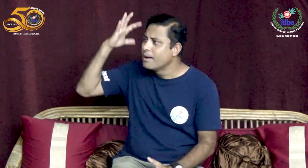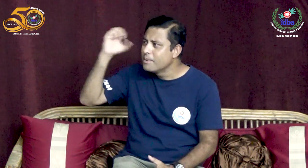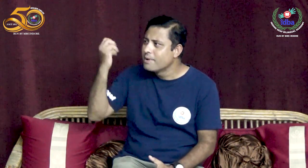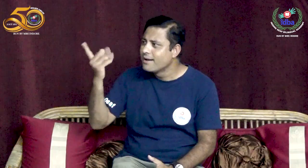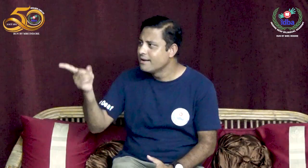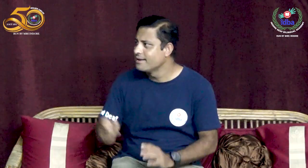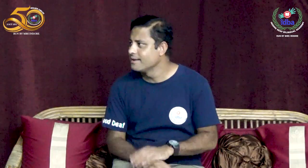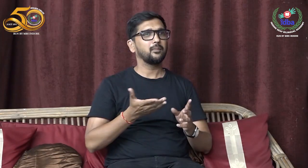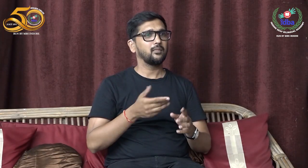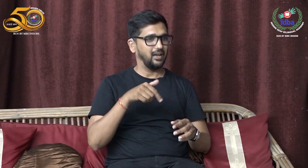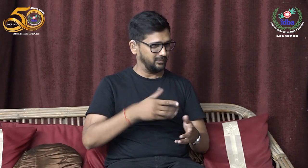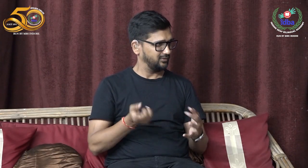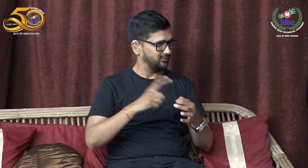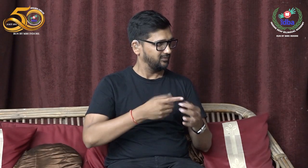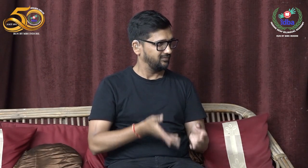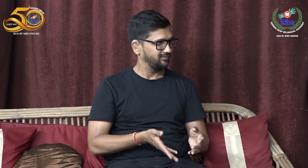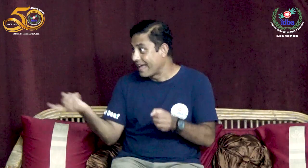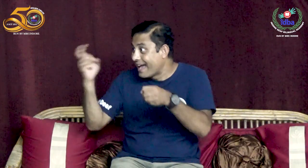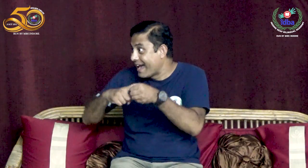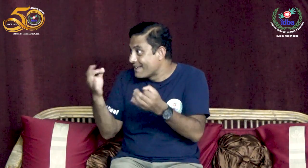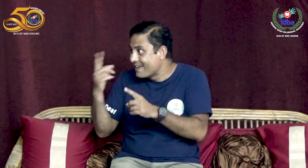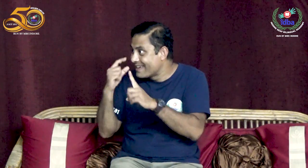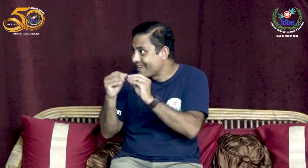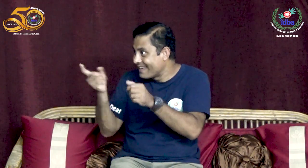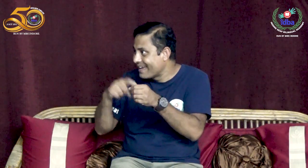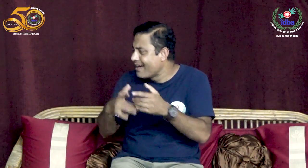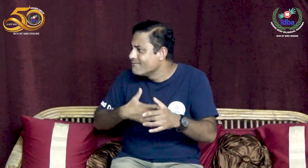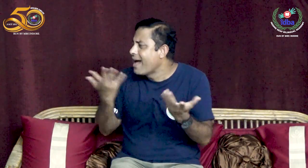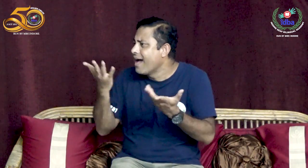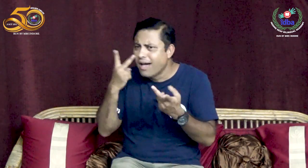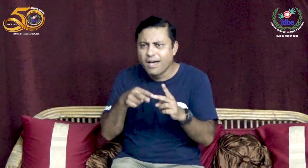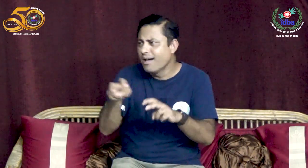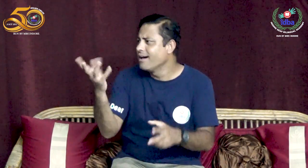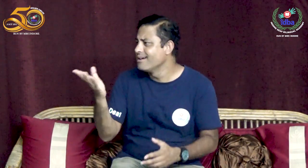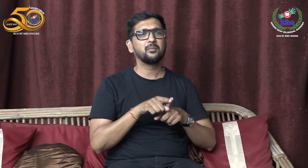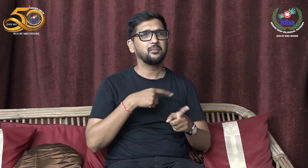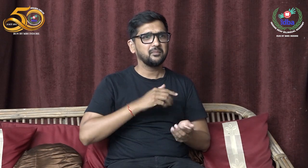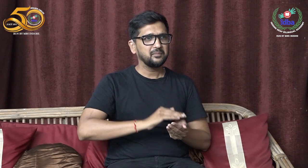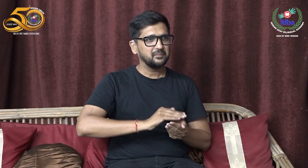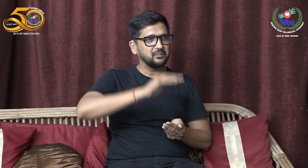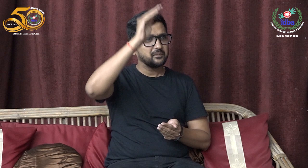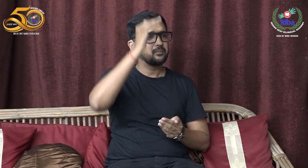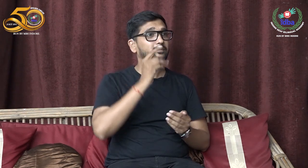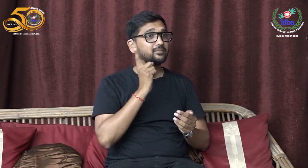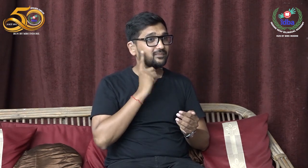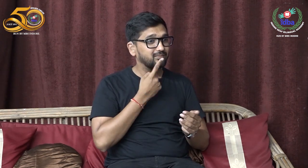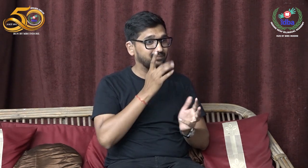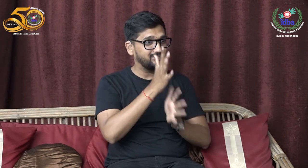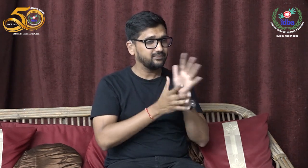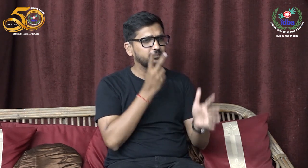तब? मैं जब यहाँ पर ज्वाइन किया था तब ना, जी हाँ, IDBA में ज्वाइन किया तब आप जब कैंपस, आपको कैसा लगा आपको? जी हाँ,